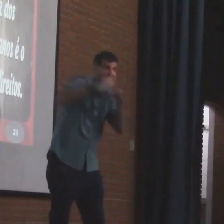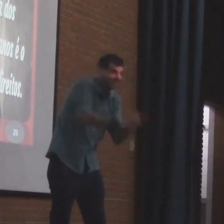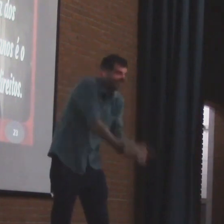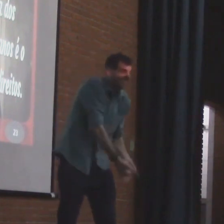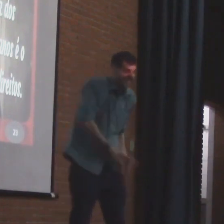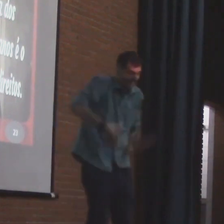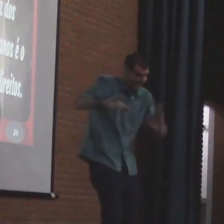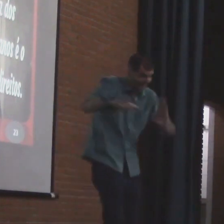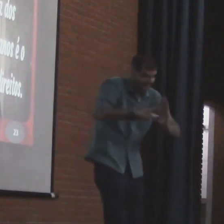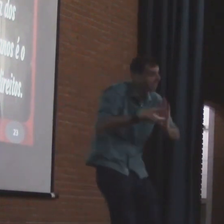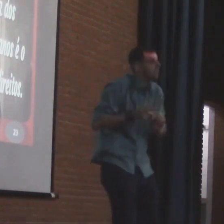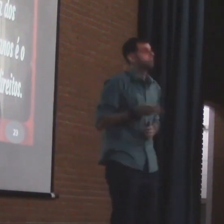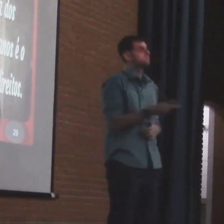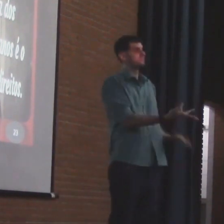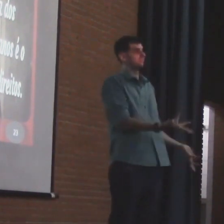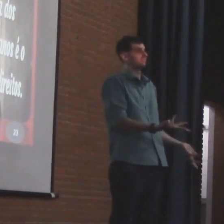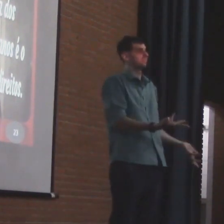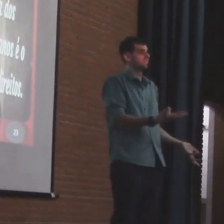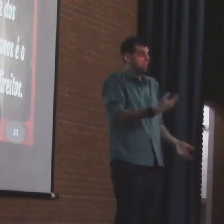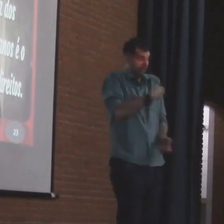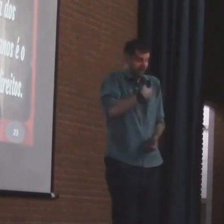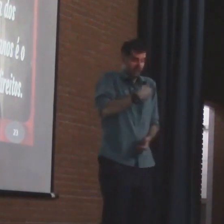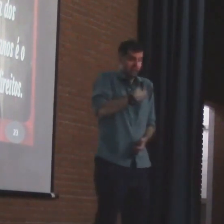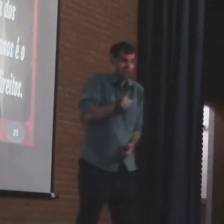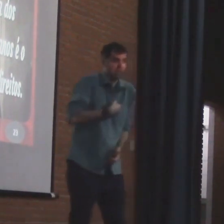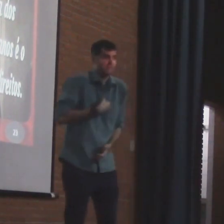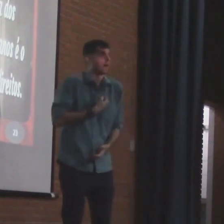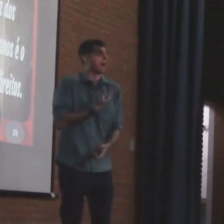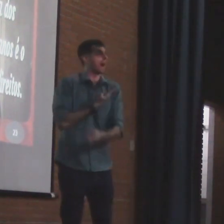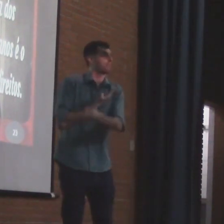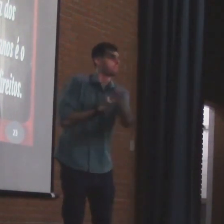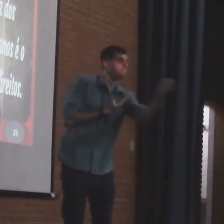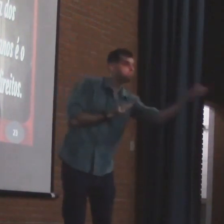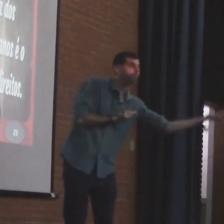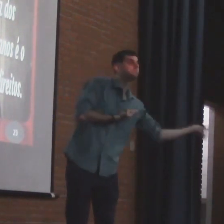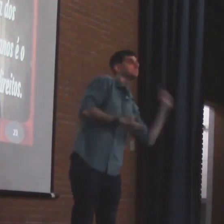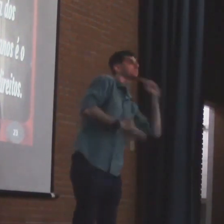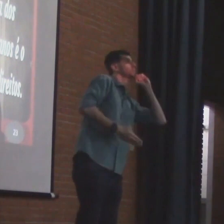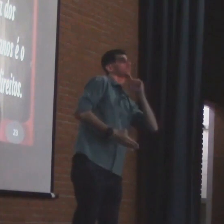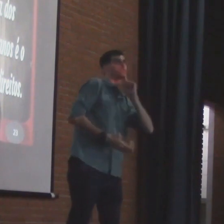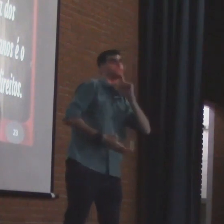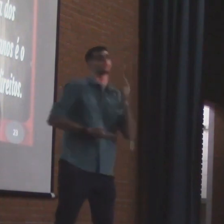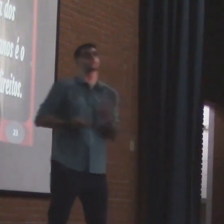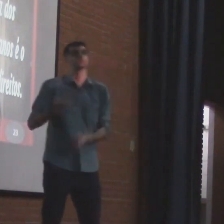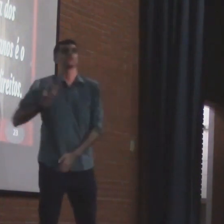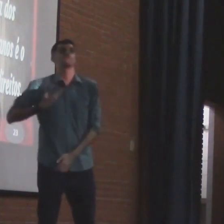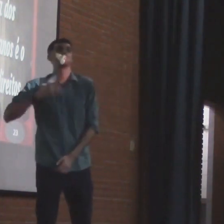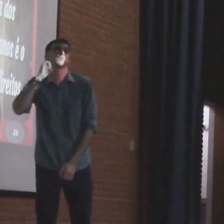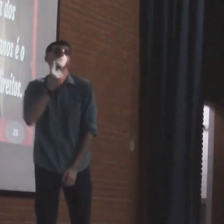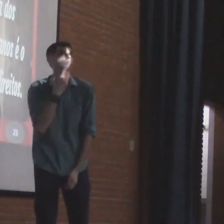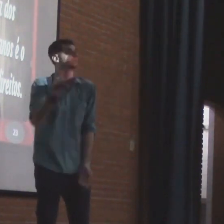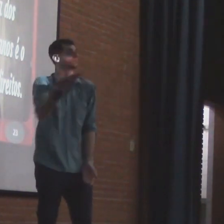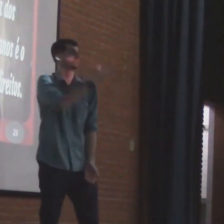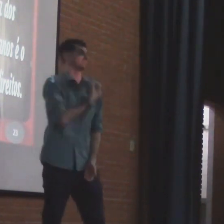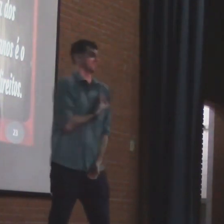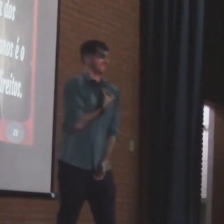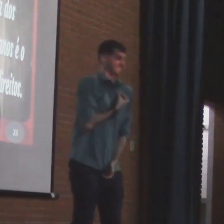questões familiares, né? As barreiras que foram enfrentadas até aqui, né? Os meus amigos surdos,